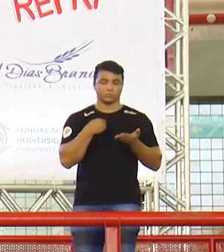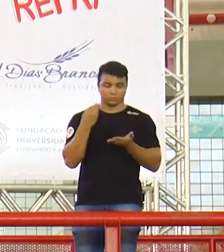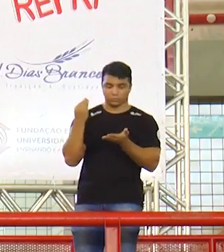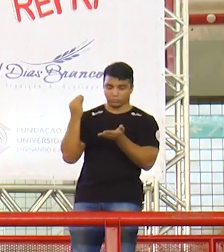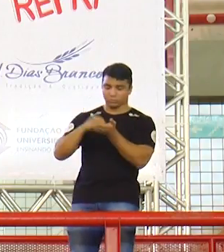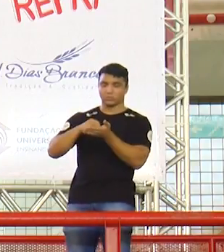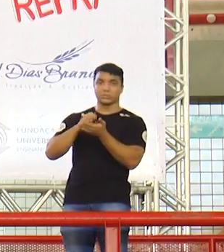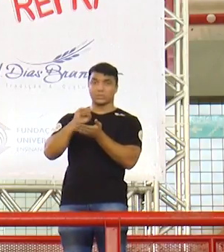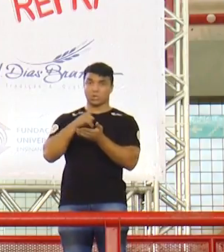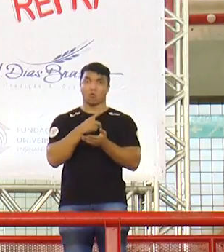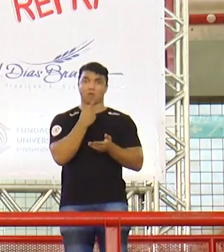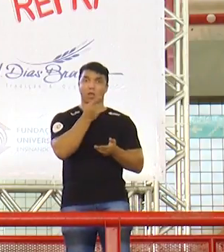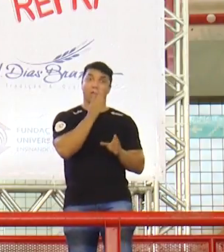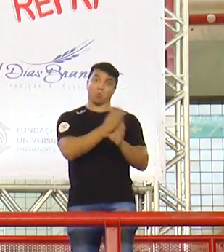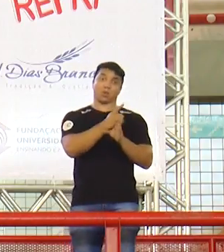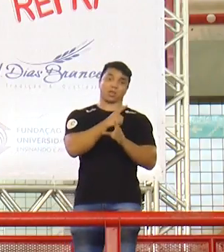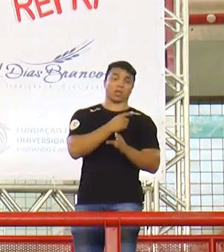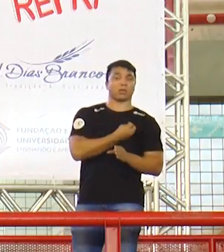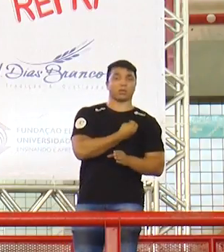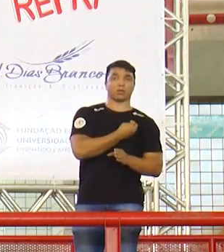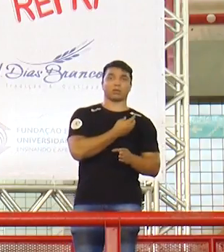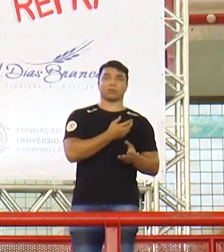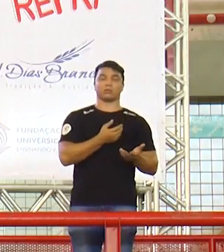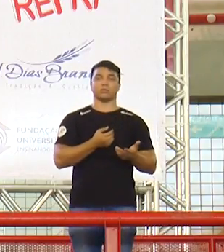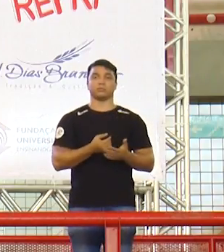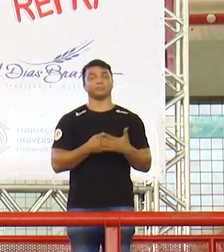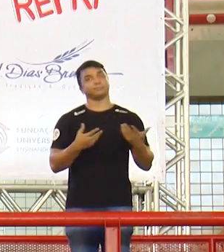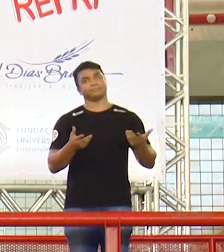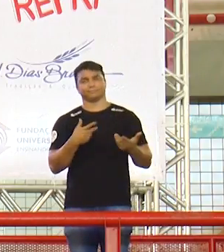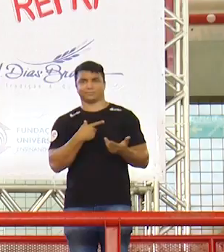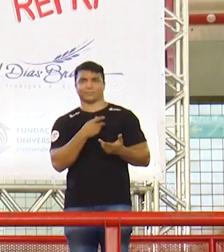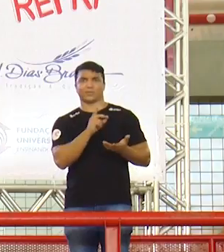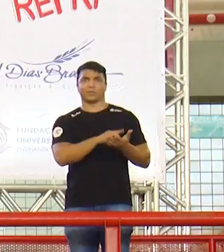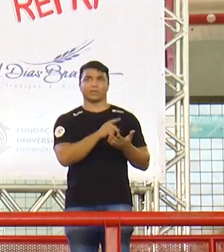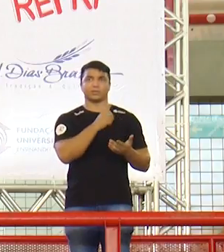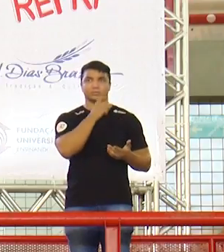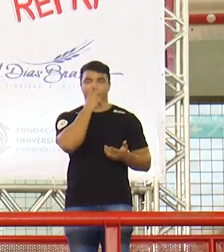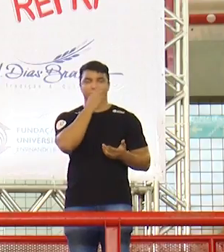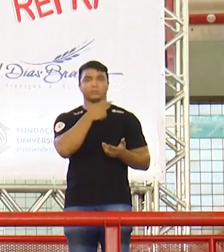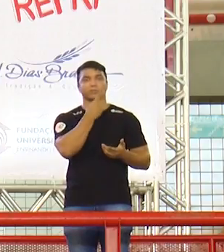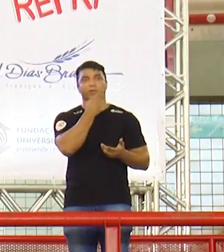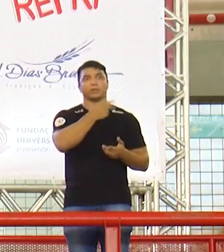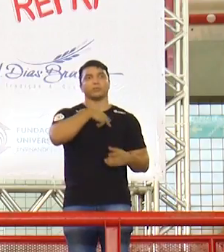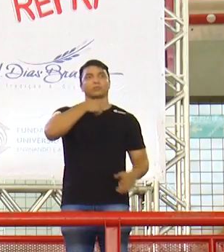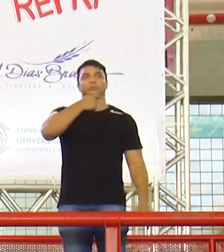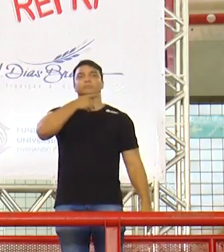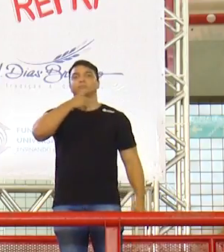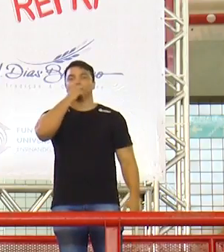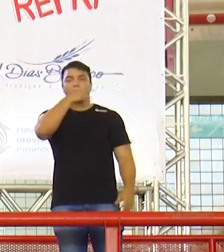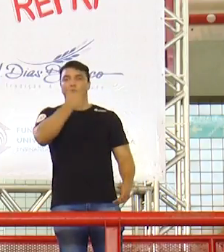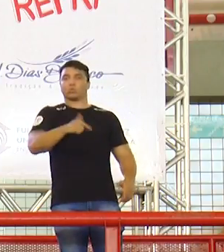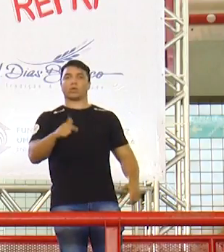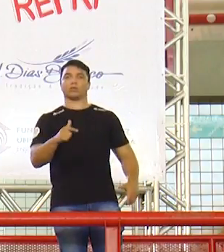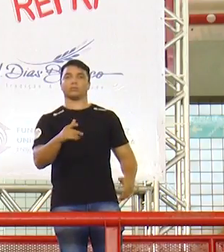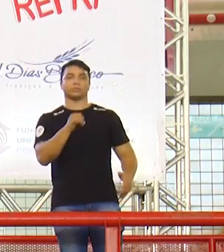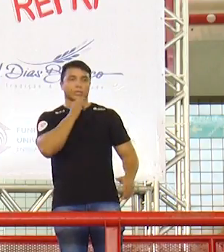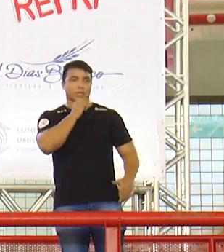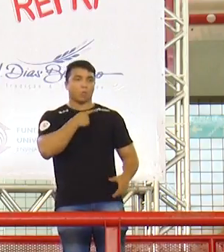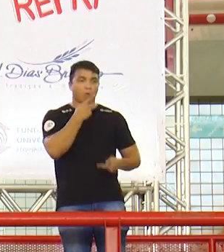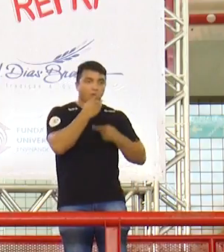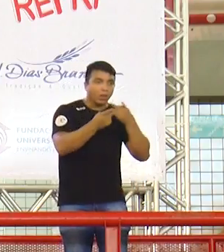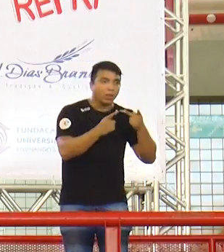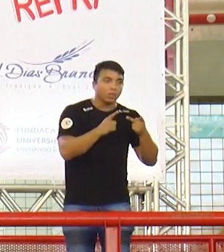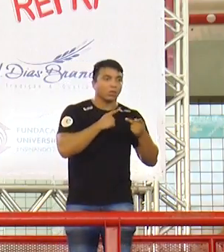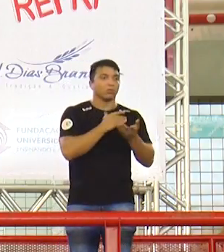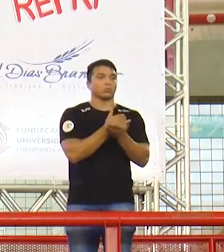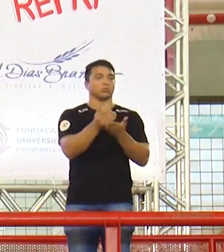alegando que se eu digo é porque existe. Bom, faz sentido, porque eu não posso dizer alguma coisa que não existe. A partir do momento que eu digo, passou a